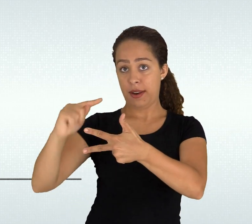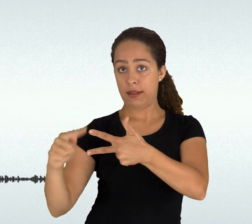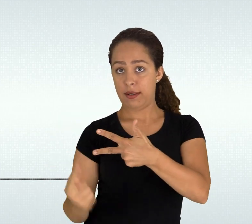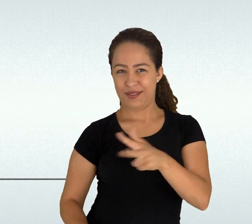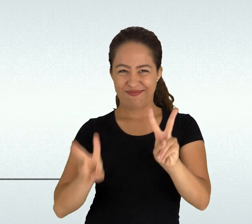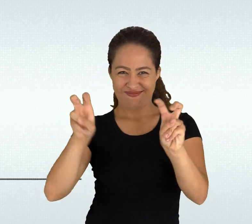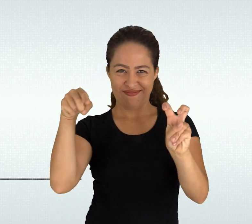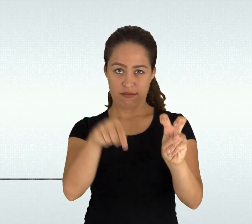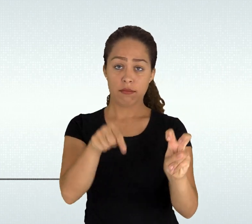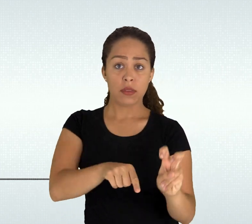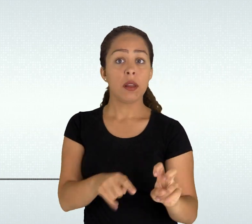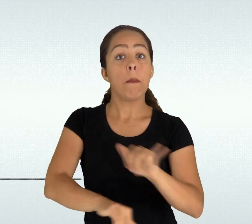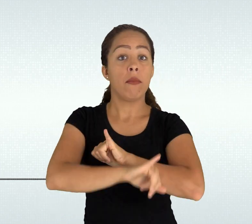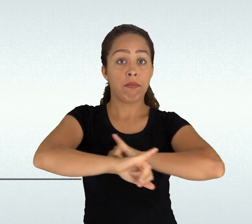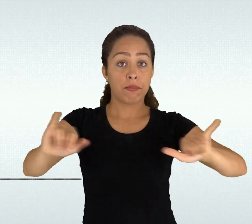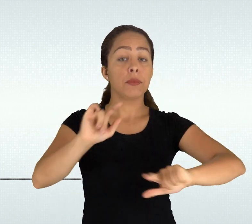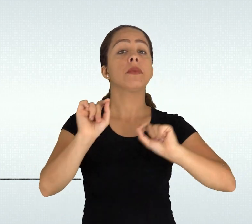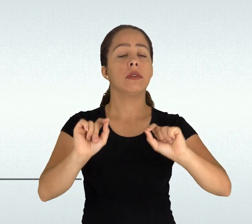17